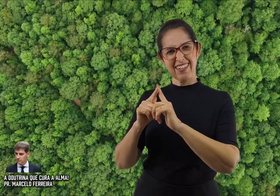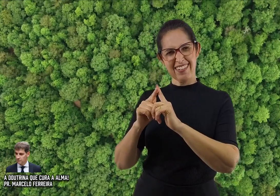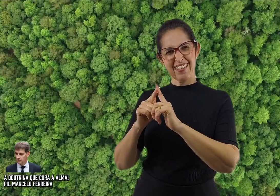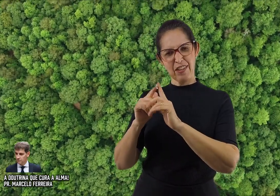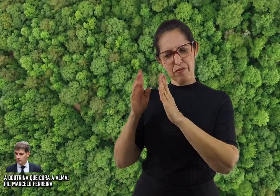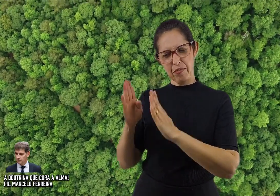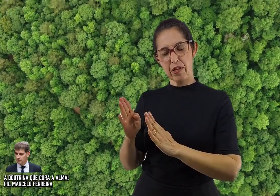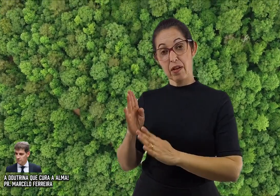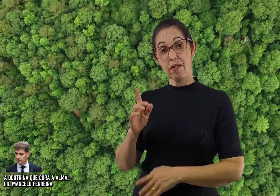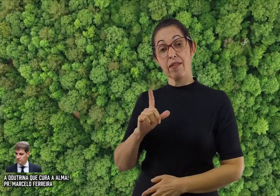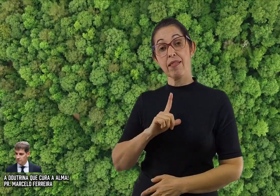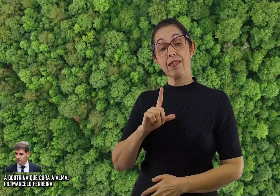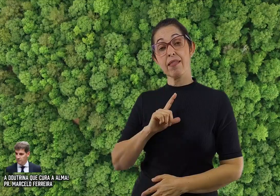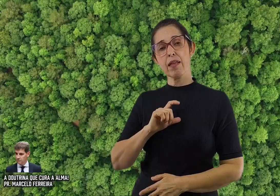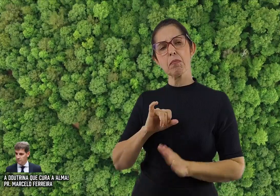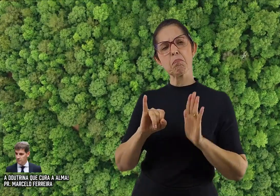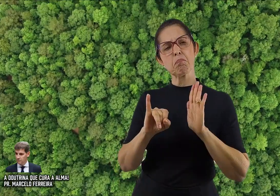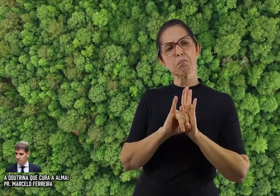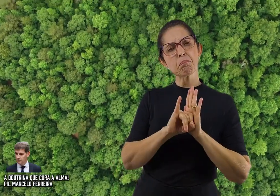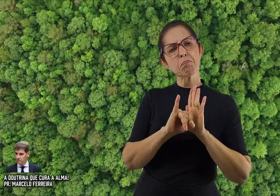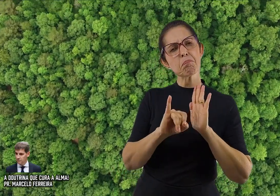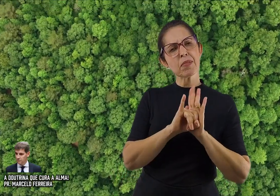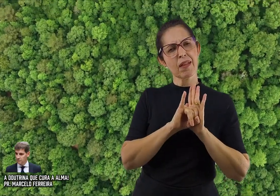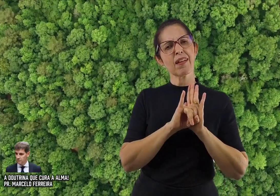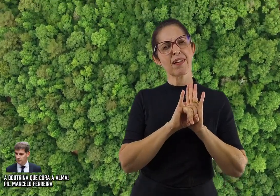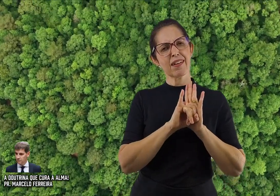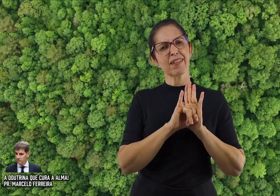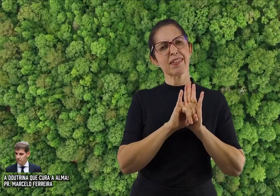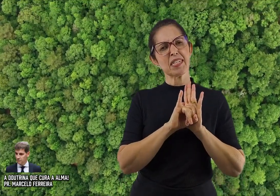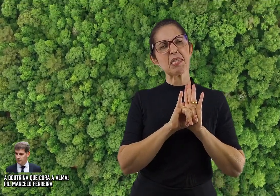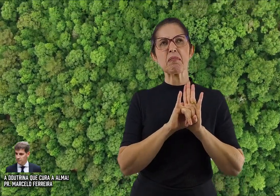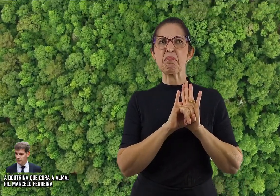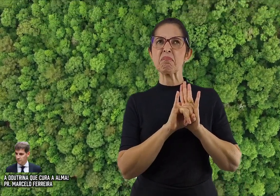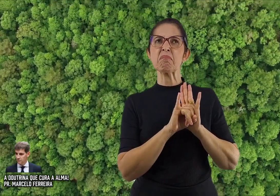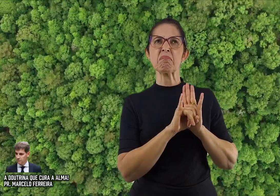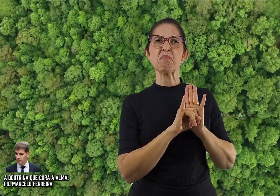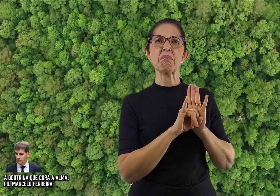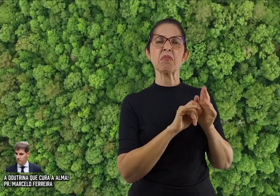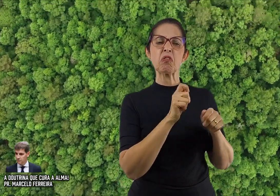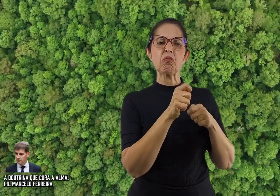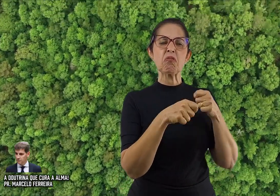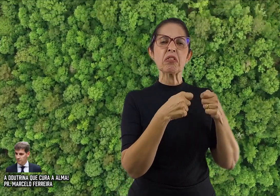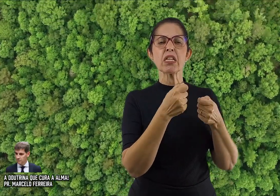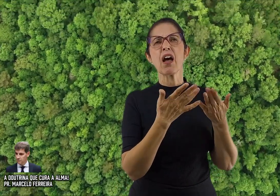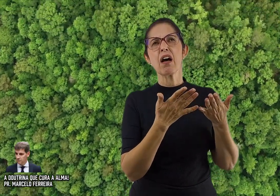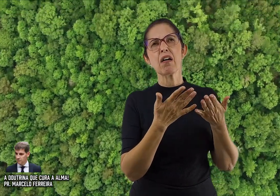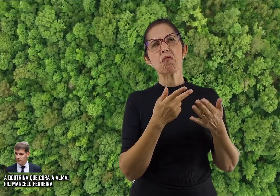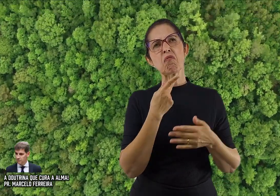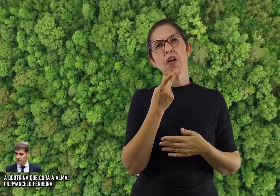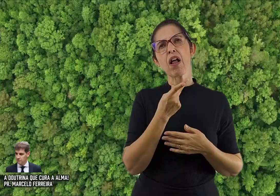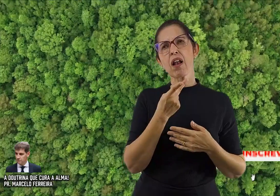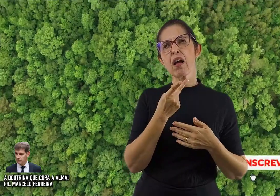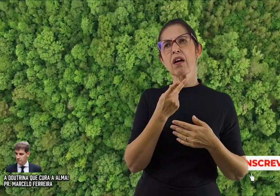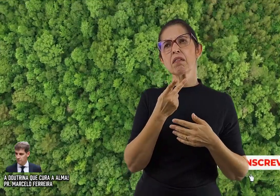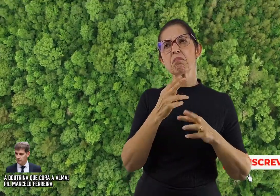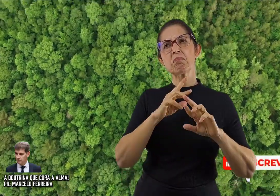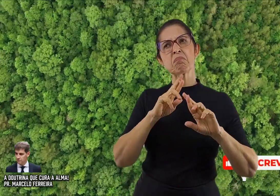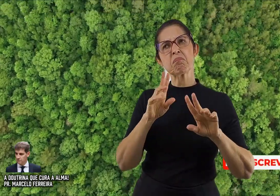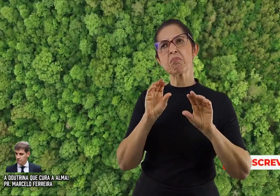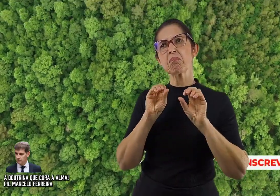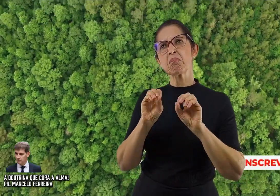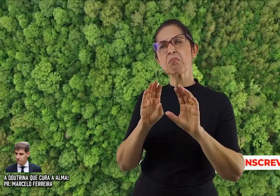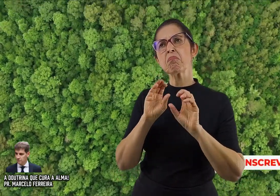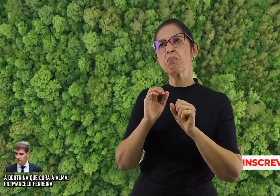Nós temos o nosso falar, a nossa linguagem, nossa forma de criar nossos filhos, tudo baseado na